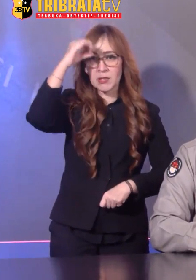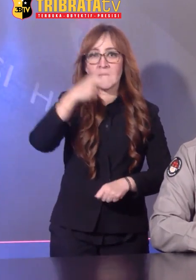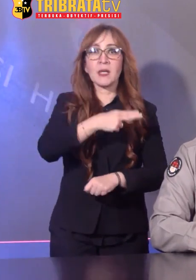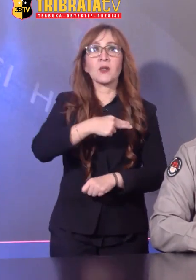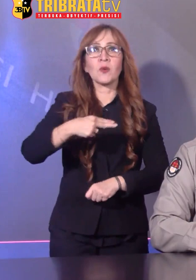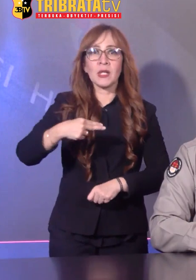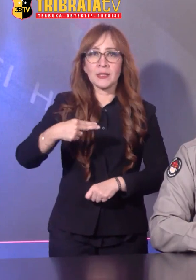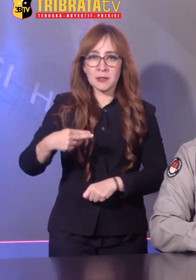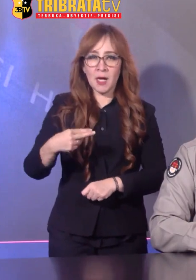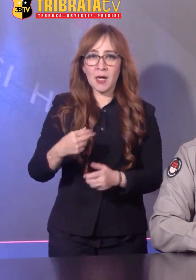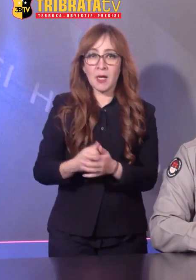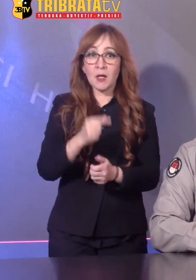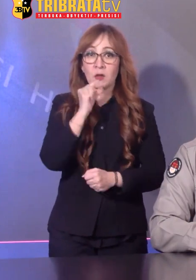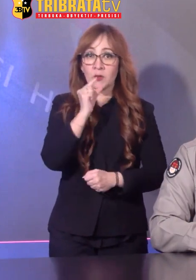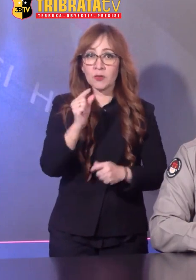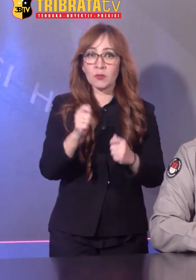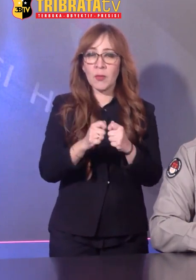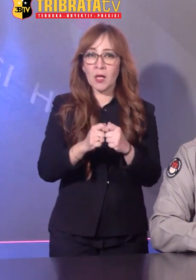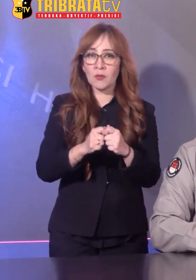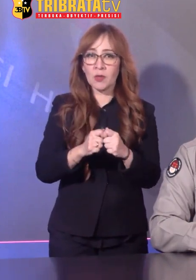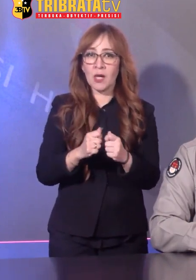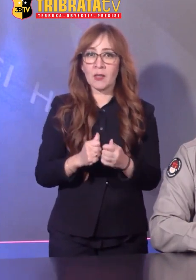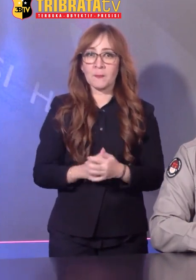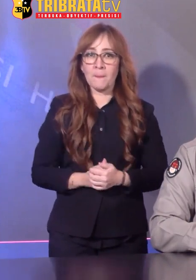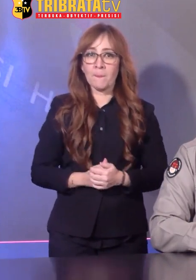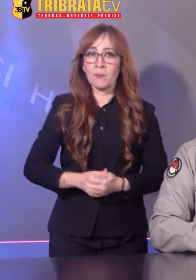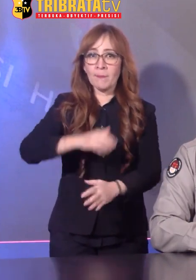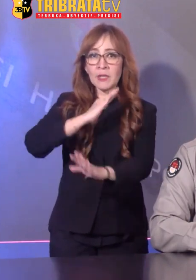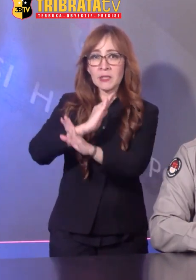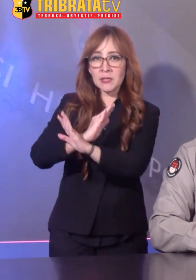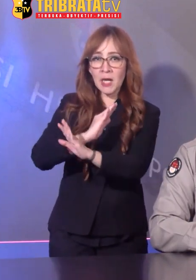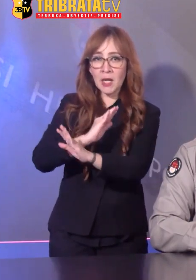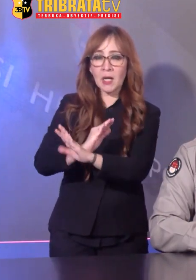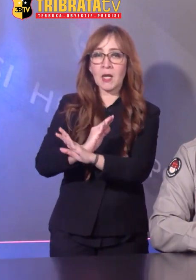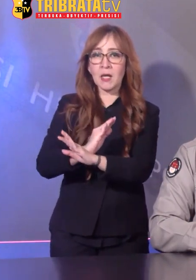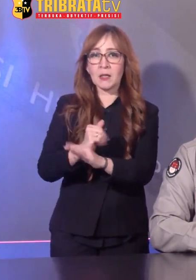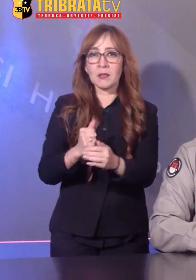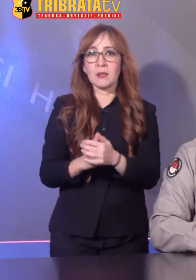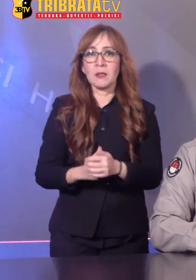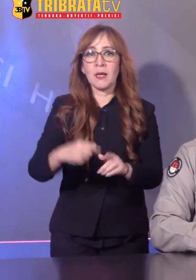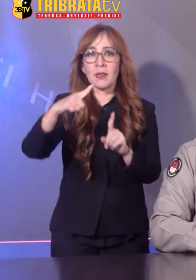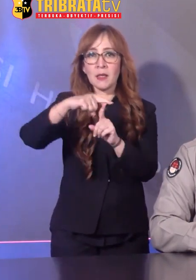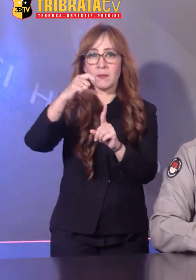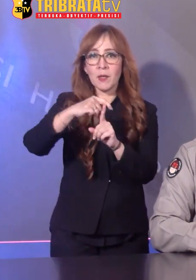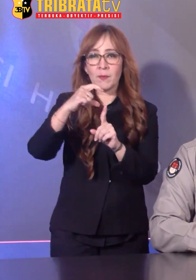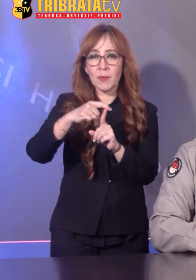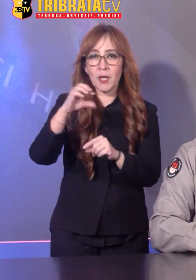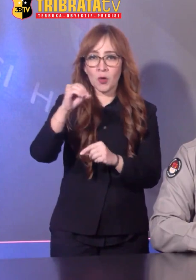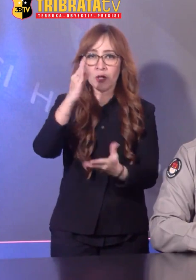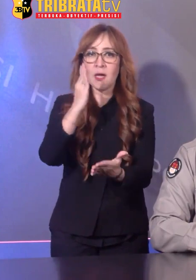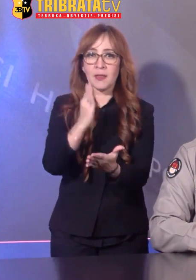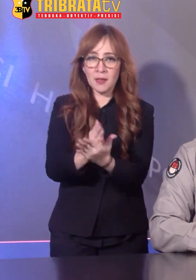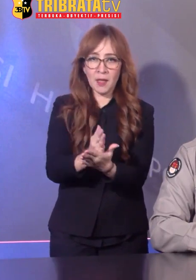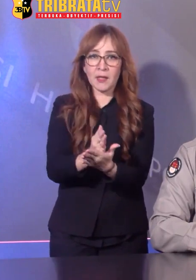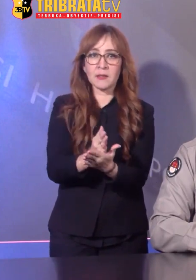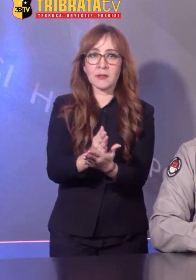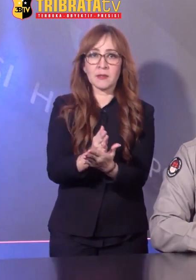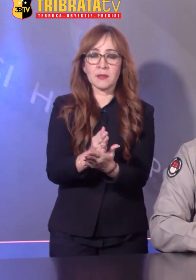MSI Untuk melakukan penindakan Dan pencegahan tindak pidana perdagangan orang Secara tegas